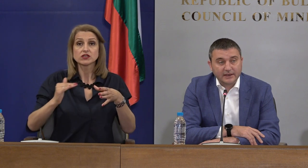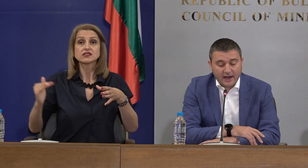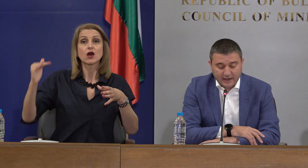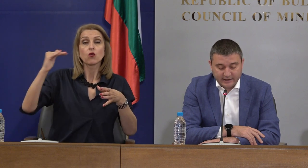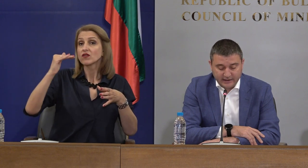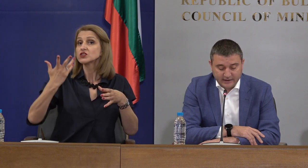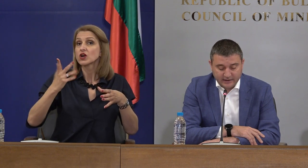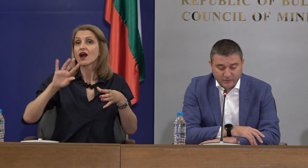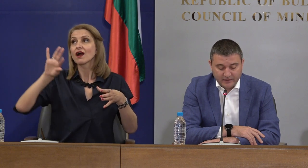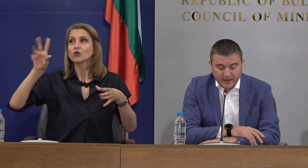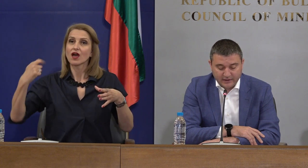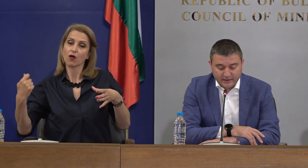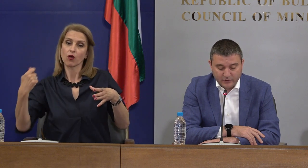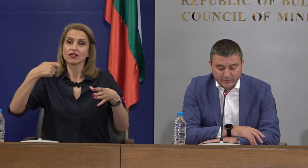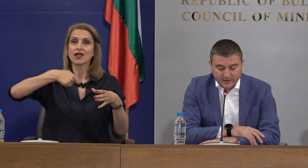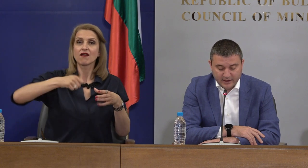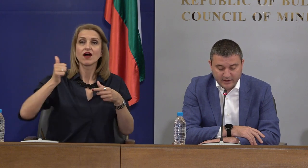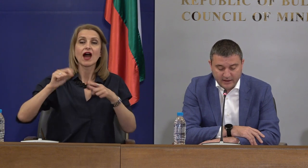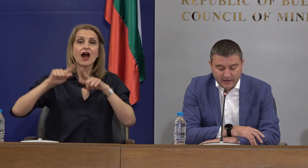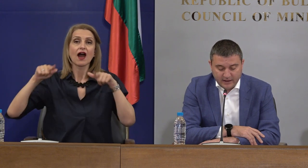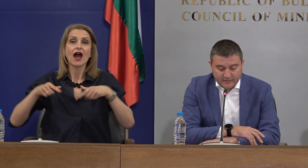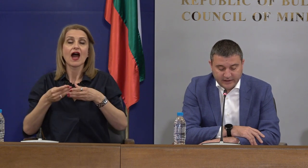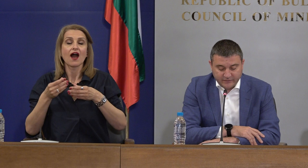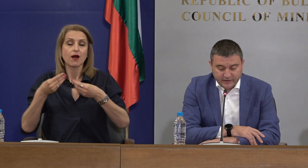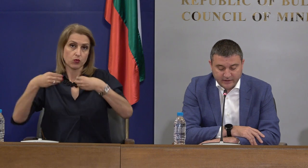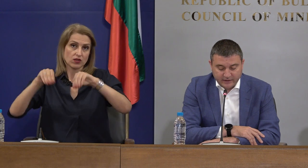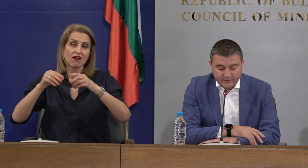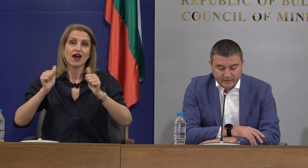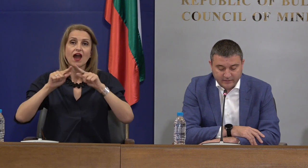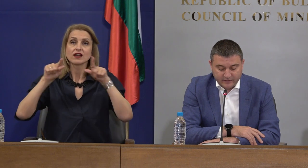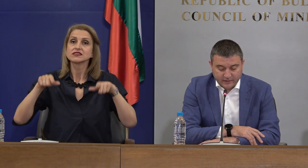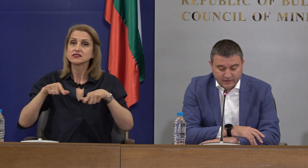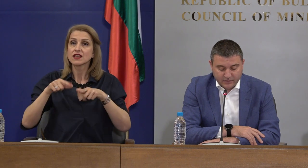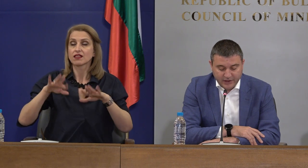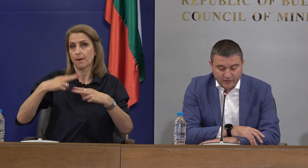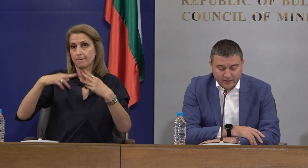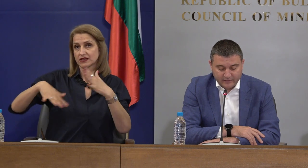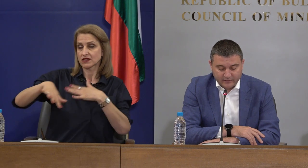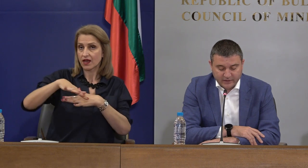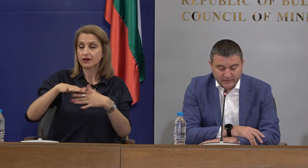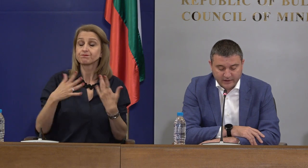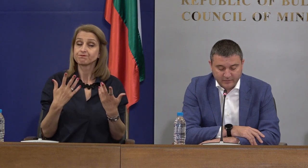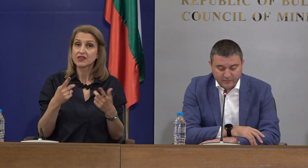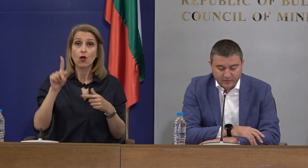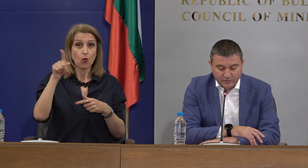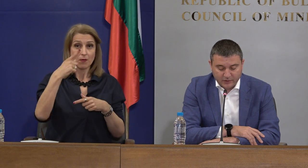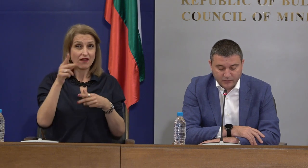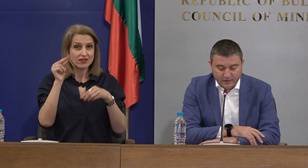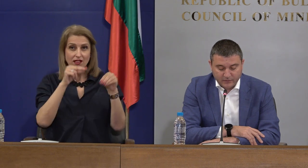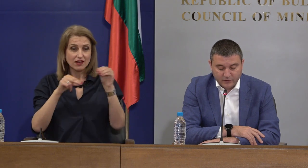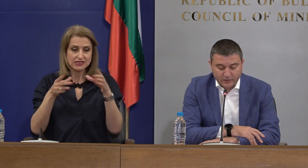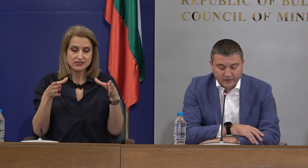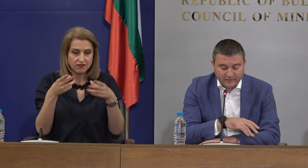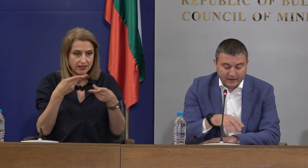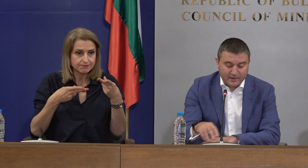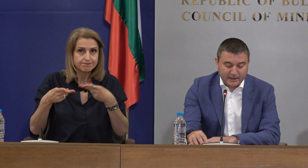издаване на акции на официалния регулиран пазар. В тази връзка, съгласно решение на управителния съвет на ПИП, което беше